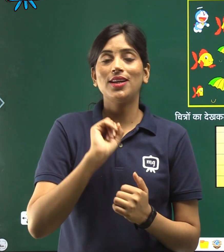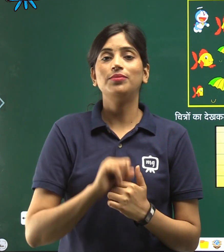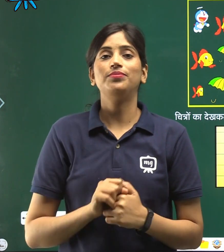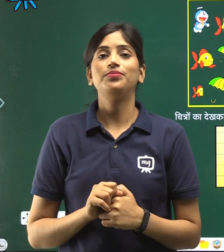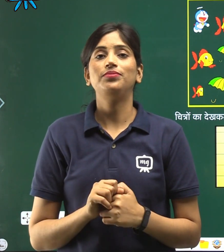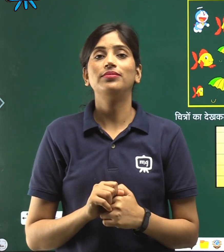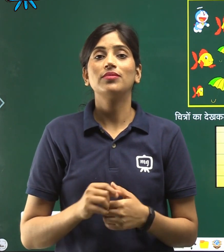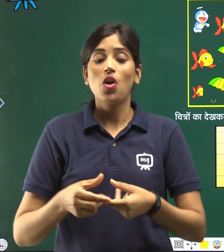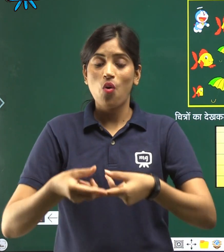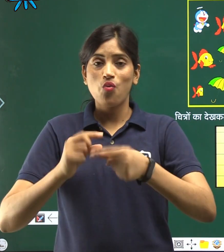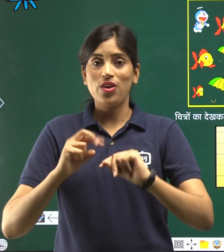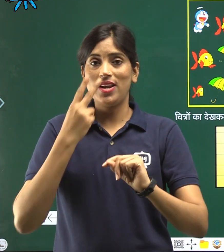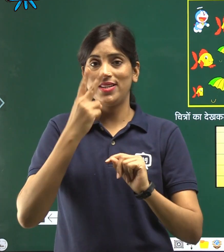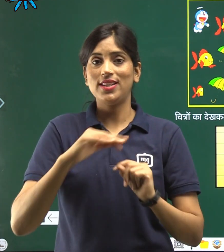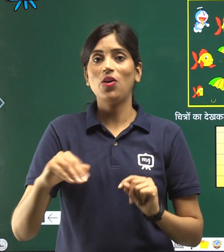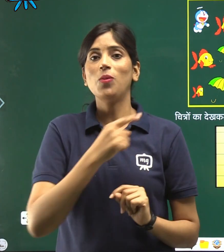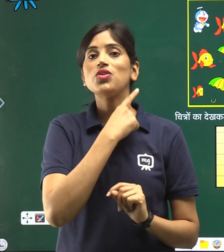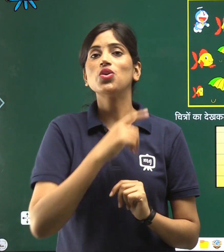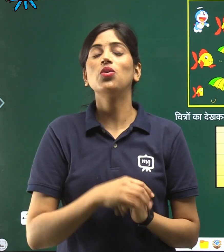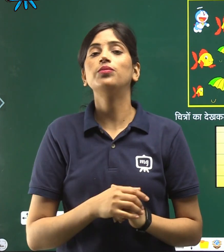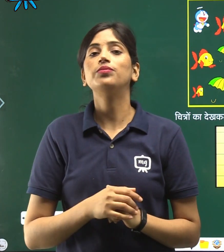6। फिर नीचे देखो बच्चों,